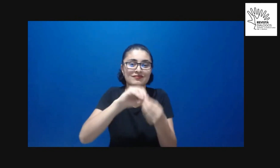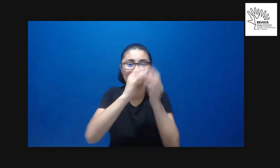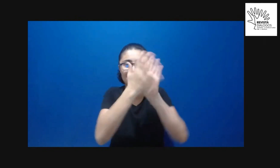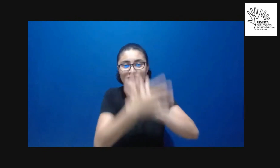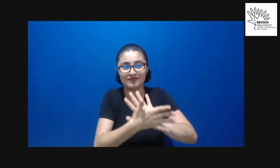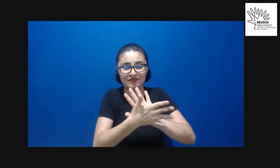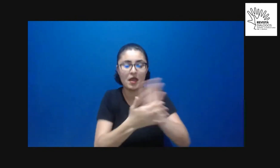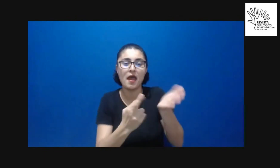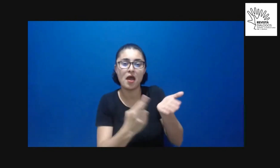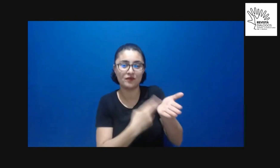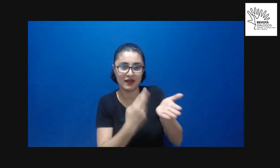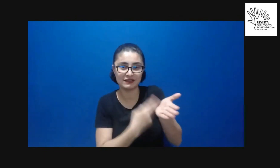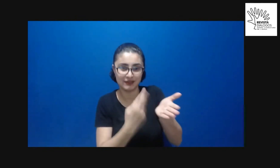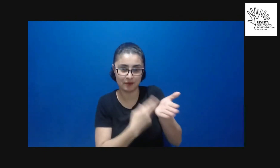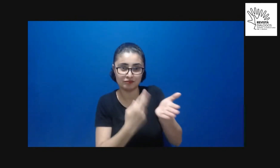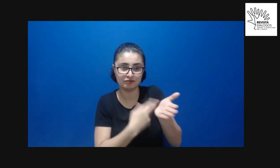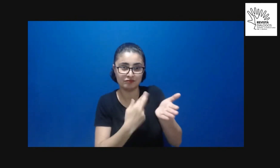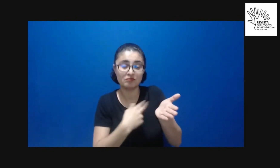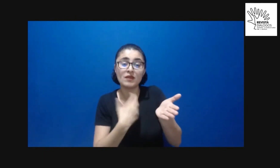Diálogos.